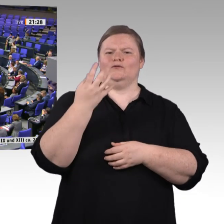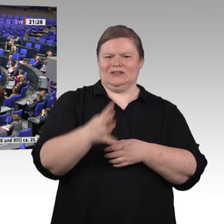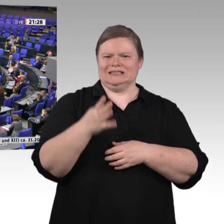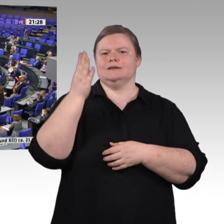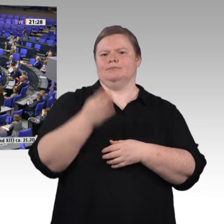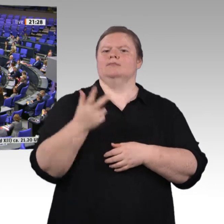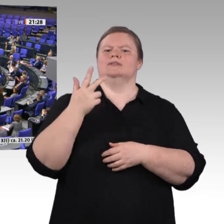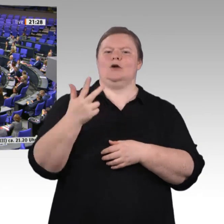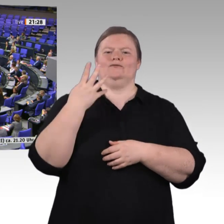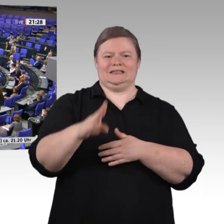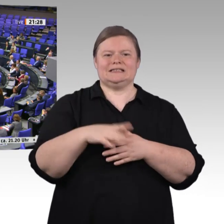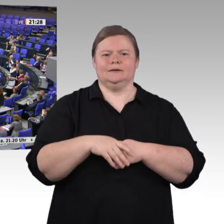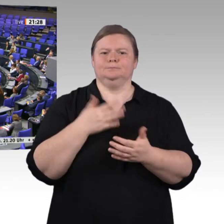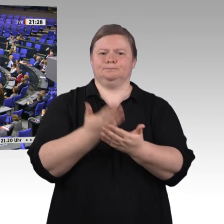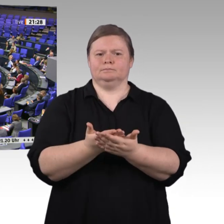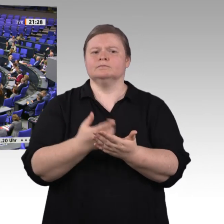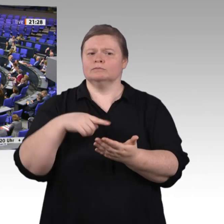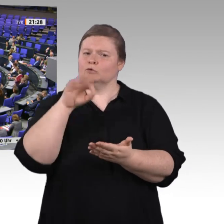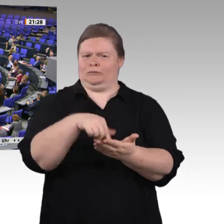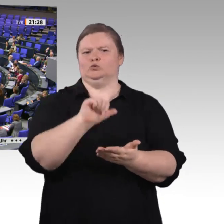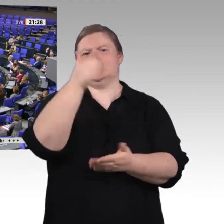Dankeschön. Wer stimmt dagegen?